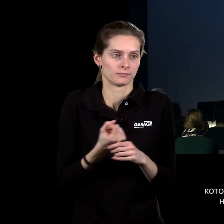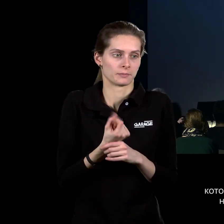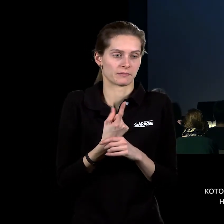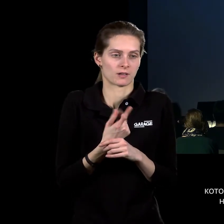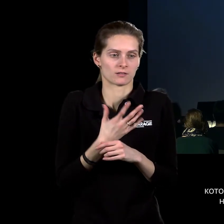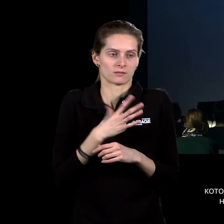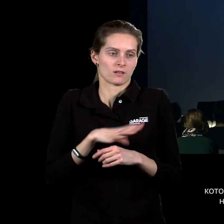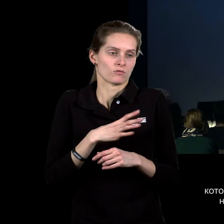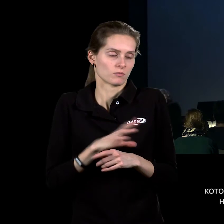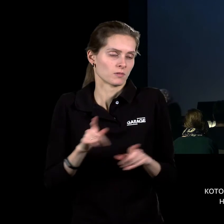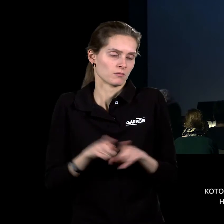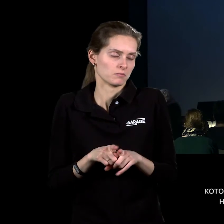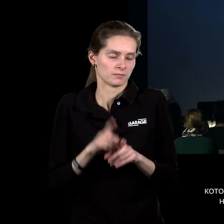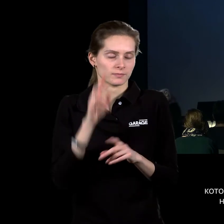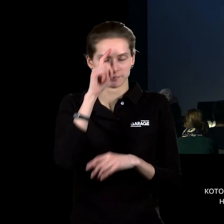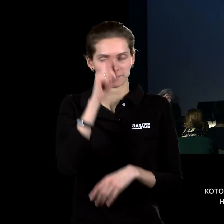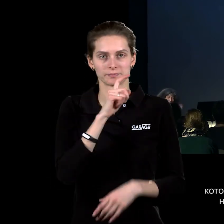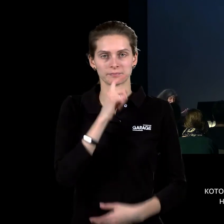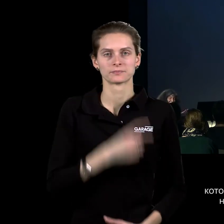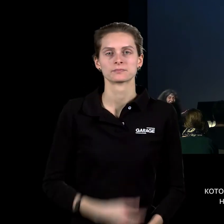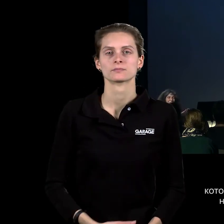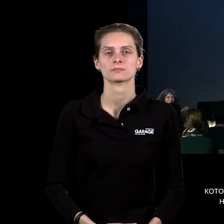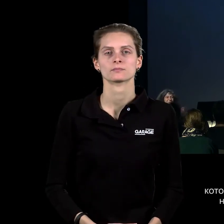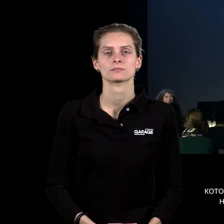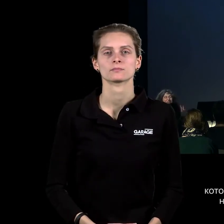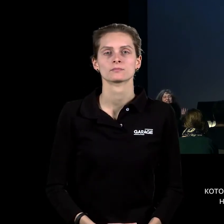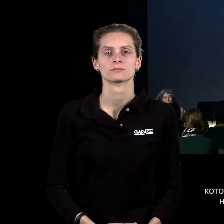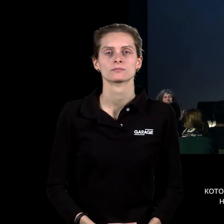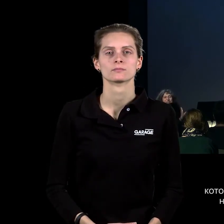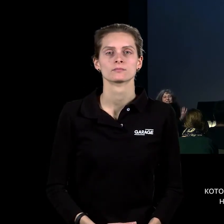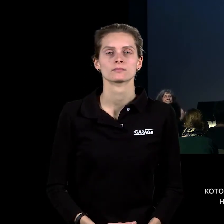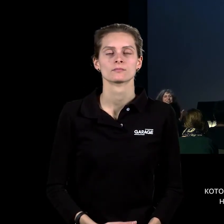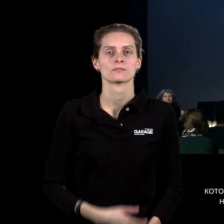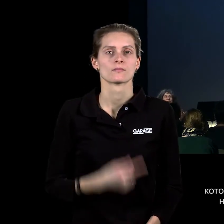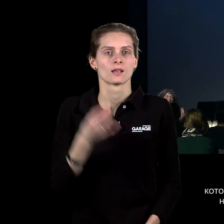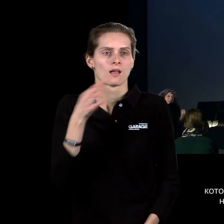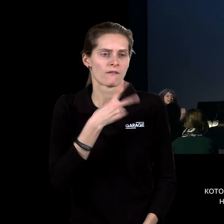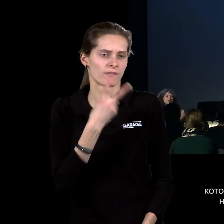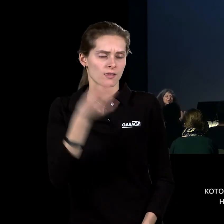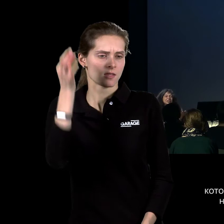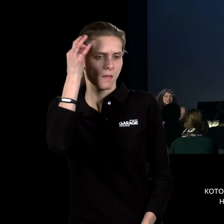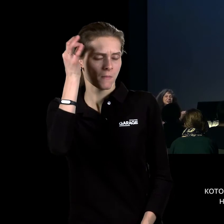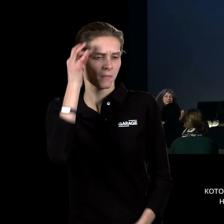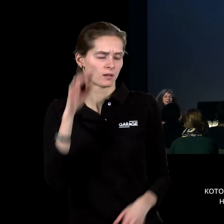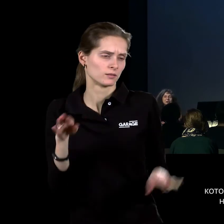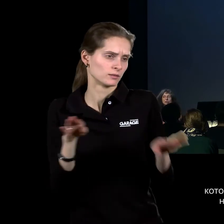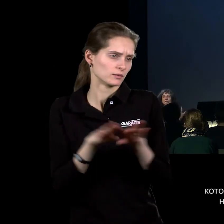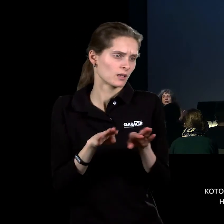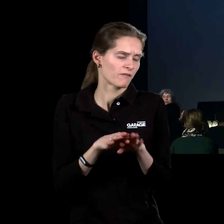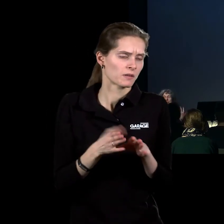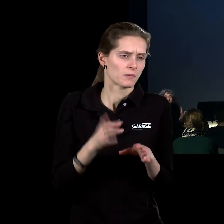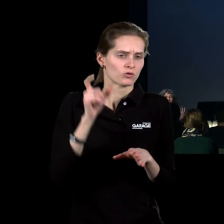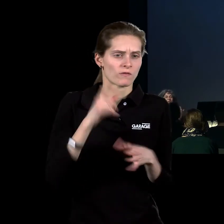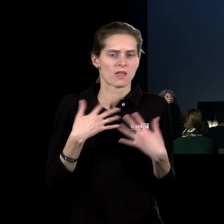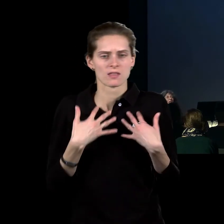начинает абсурдным, да, как бы фрейдистским образом начинает напоминать какие-то, соотноситься с человеческим